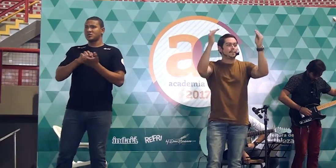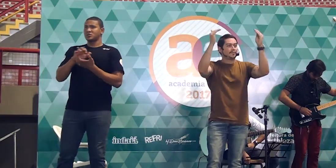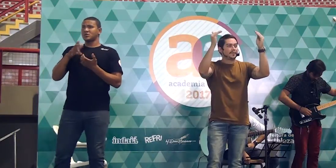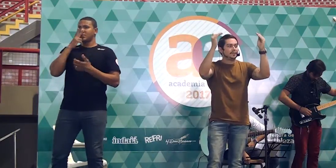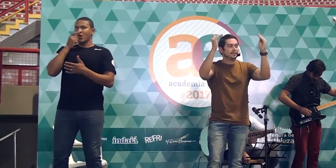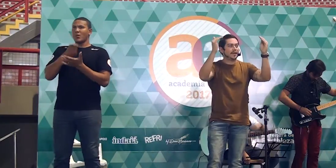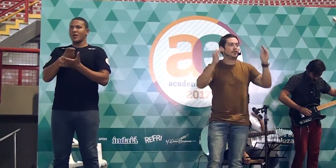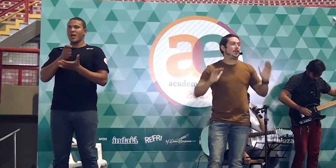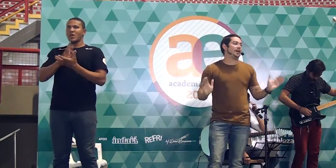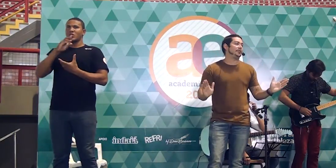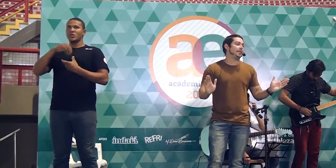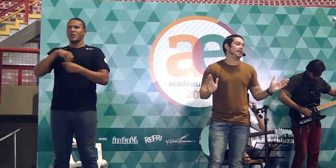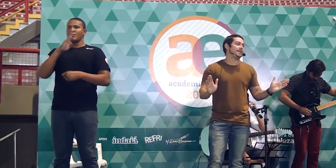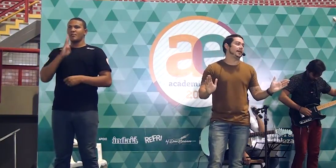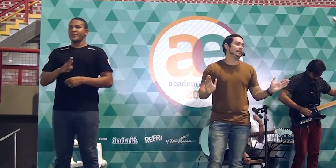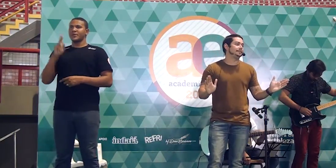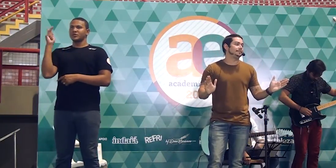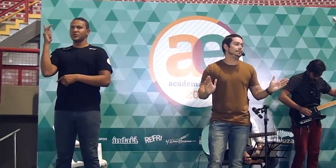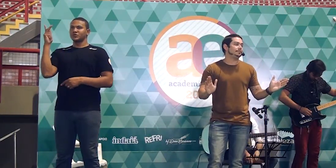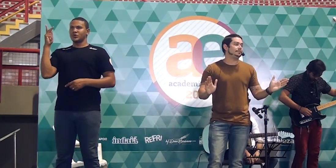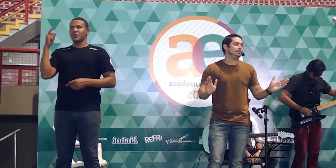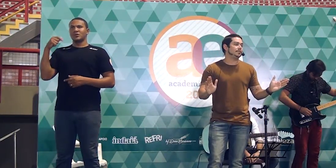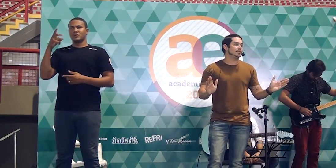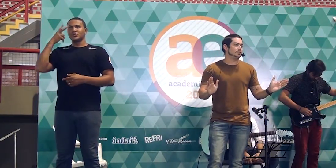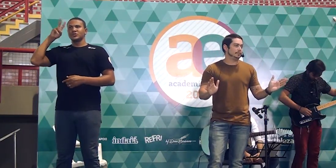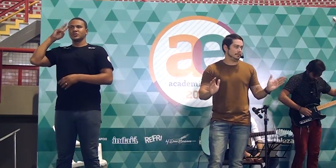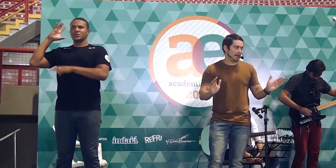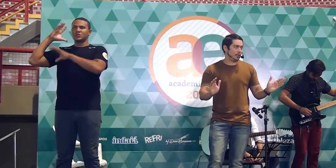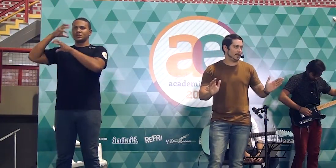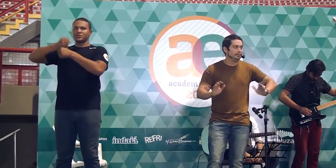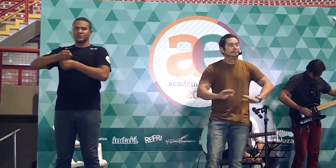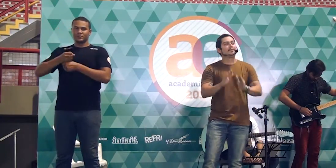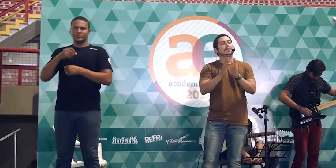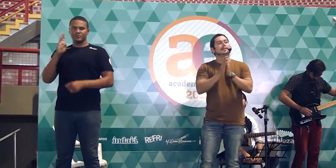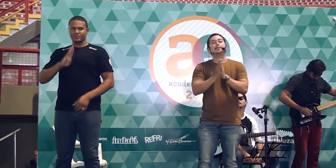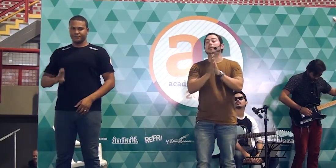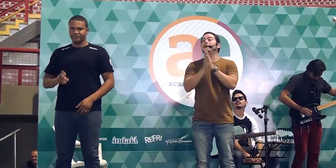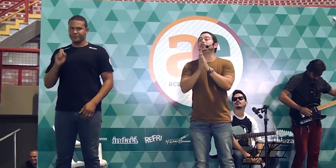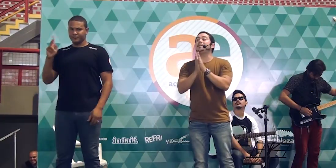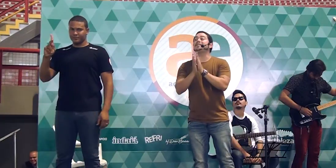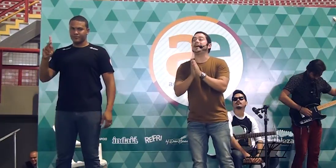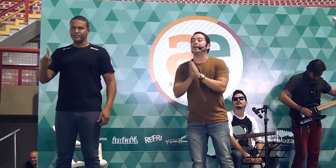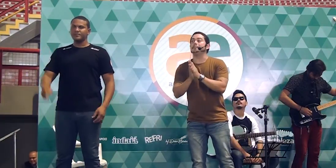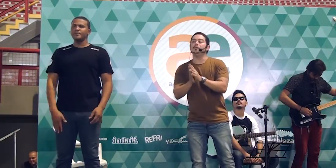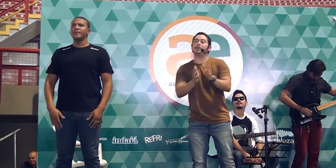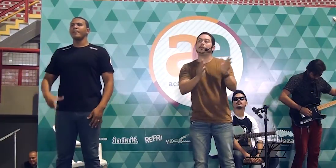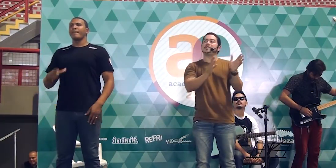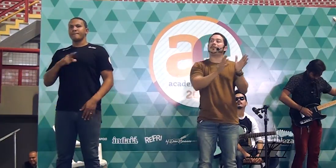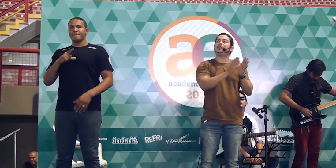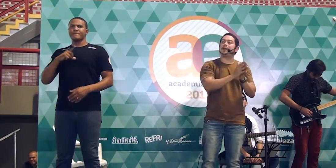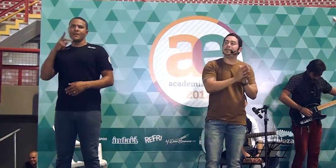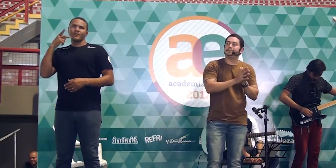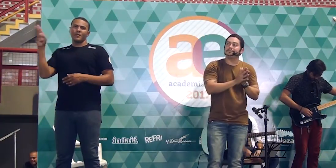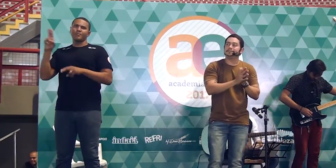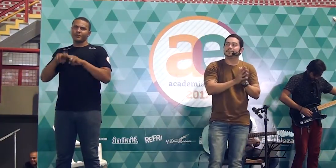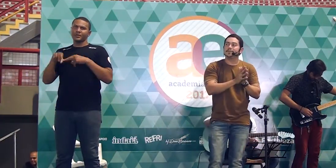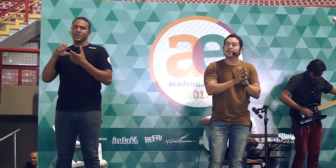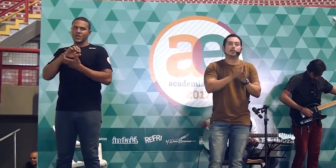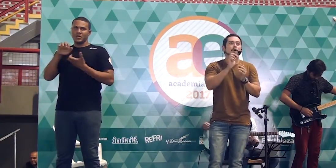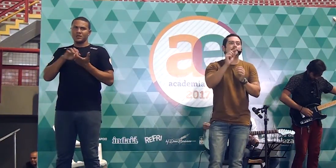obrigatória na historiografia brasileira. Tranquilo? Então, em nome dela, muita coisa foi